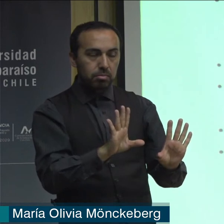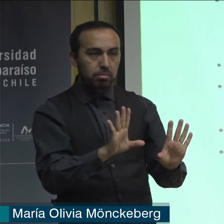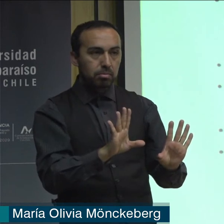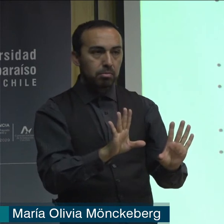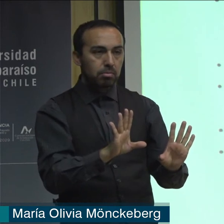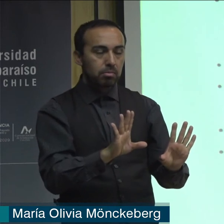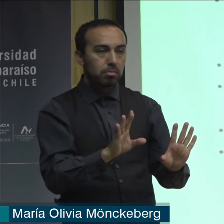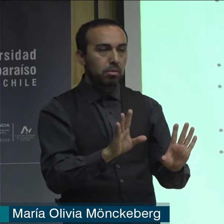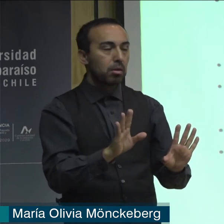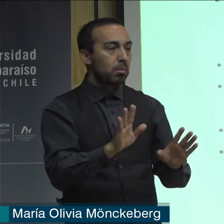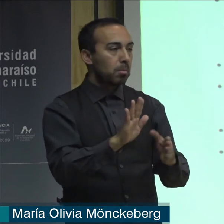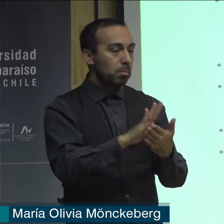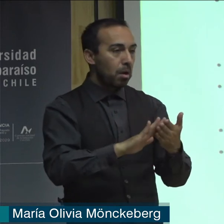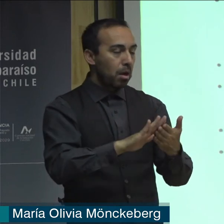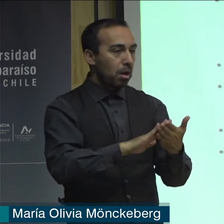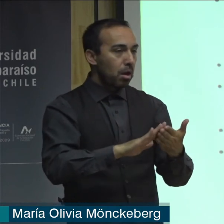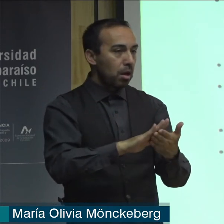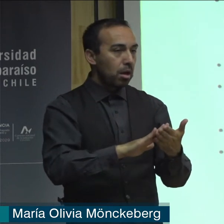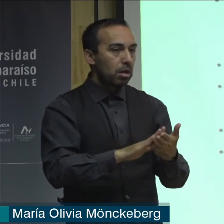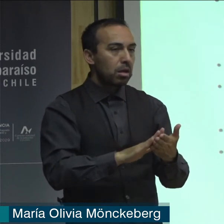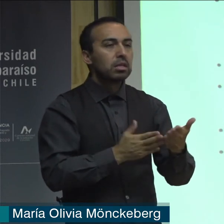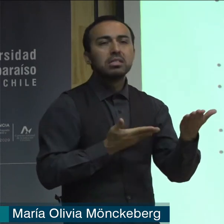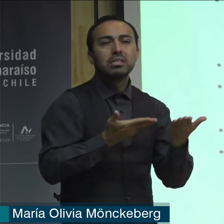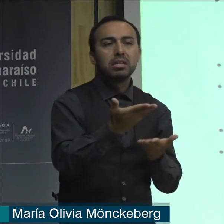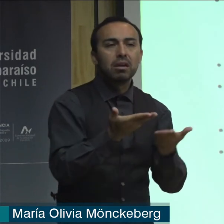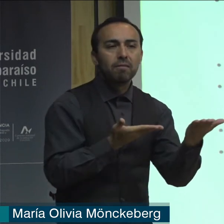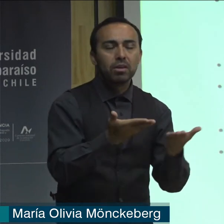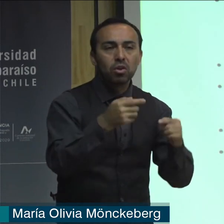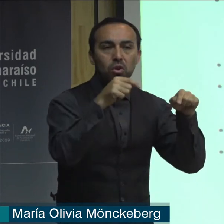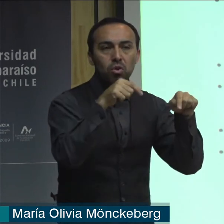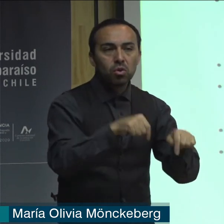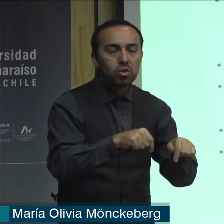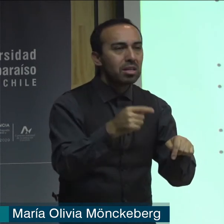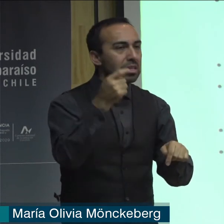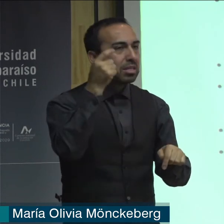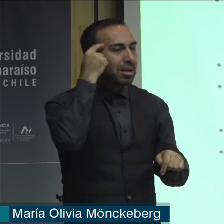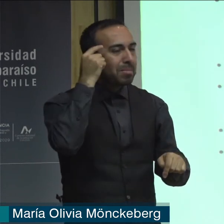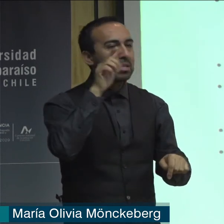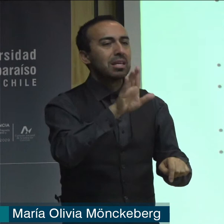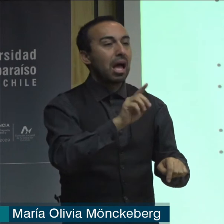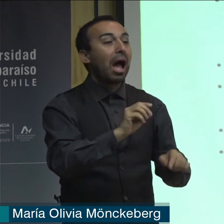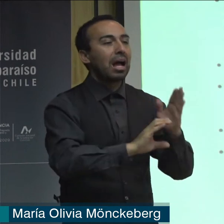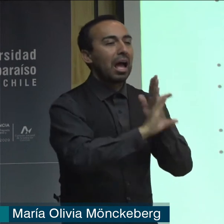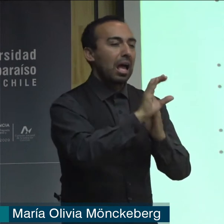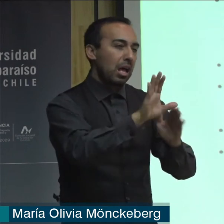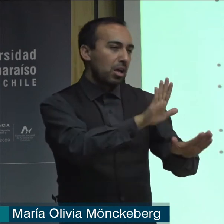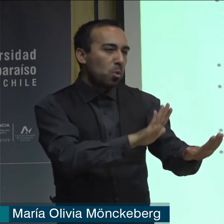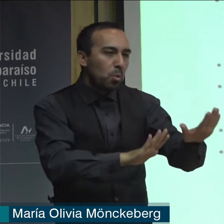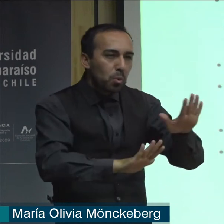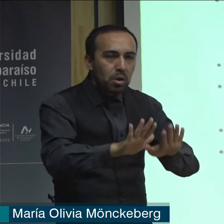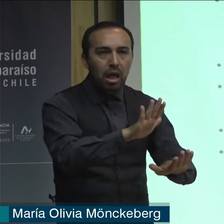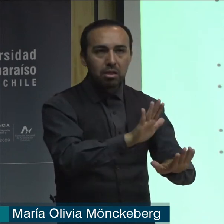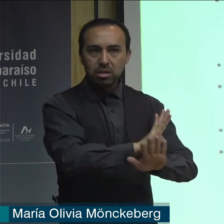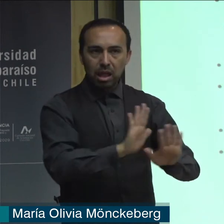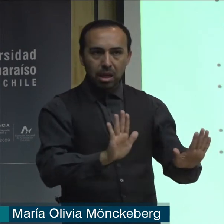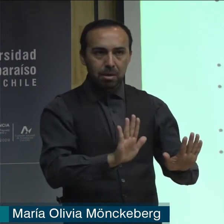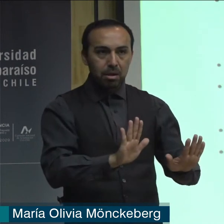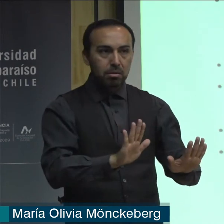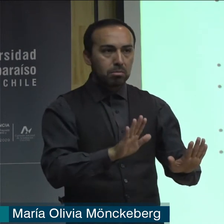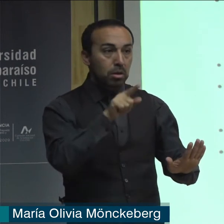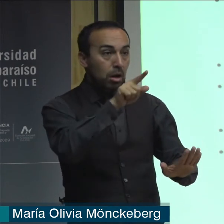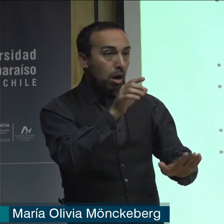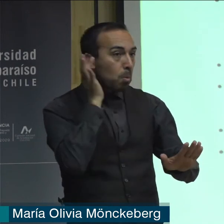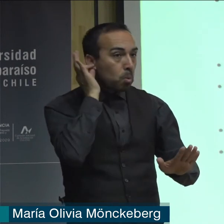mucho en las carreras más de servicio lo que hoy Se podrían considerar de Cuidado Ah pero no tenían